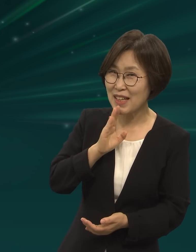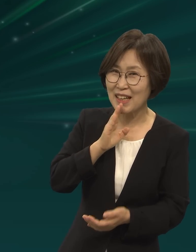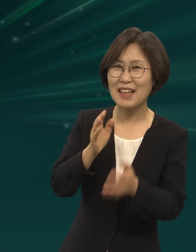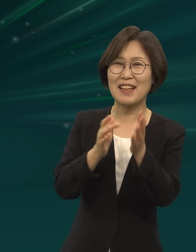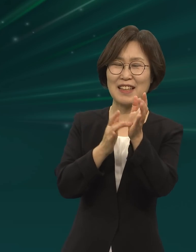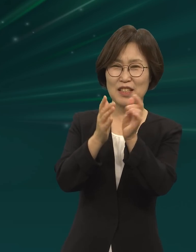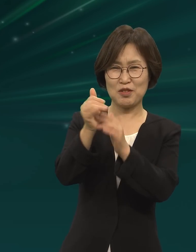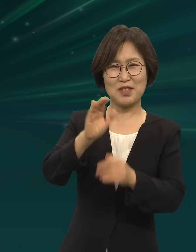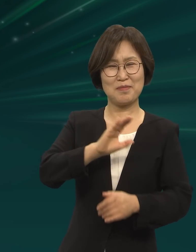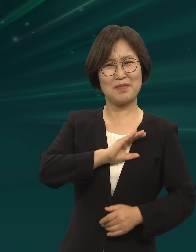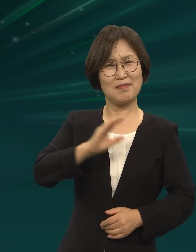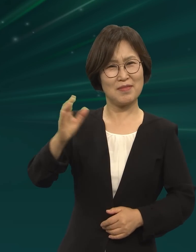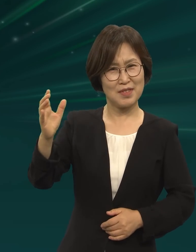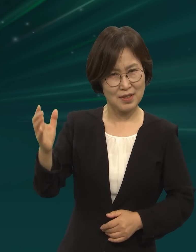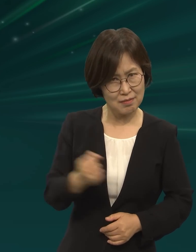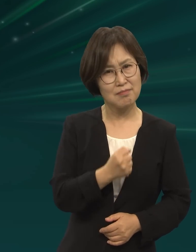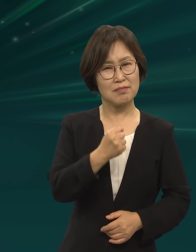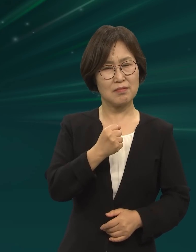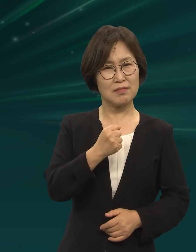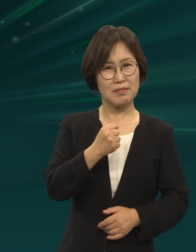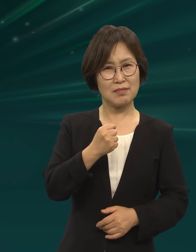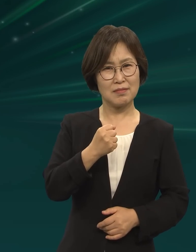예수님의 이름으로 능력 있어.